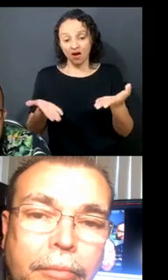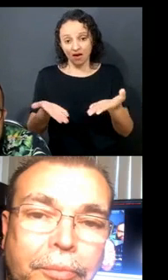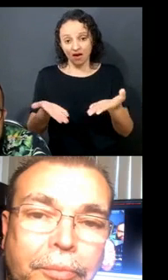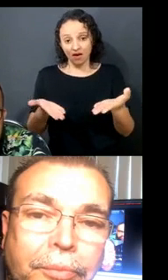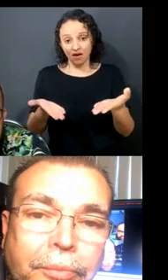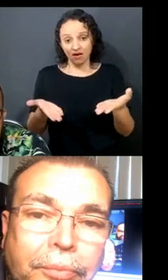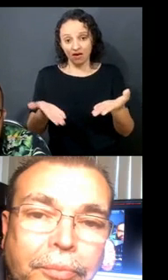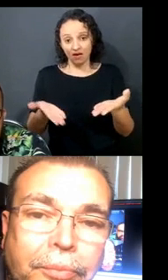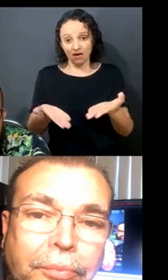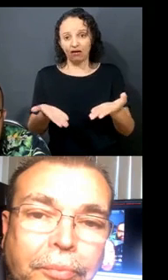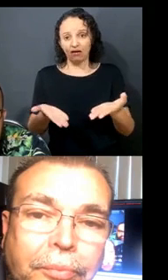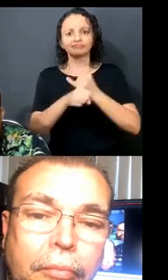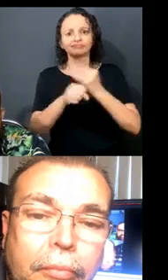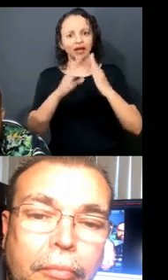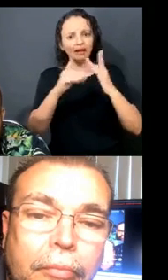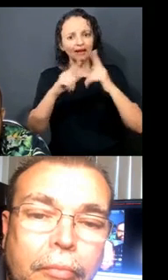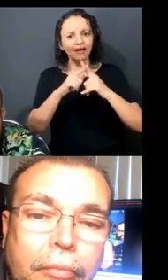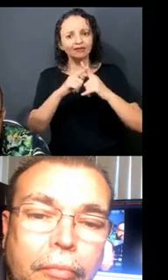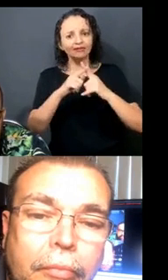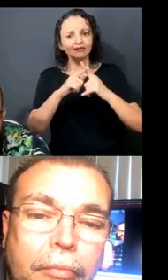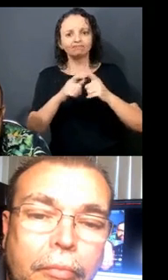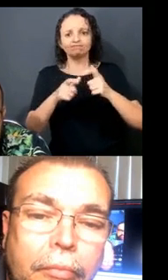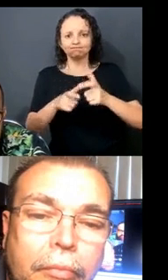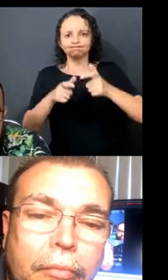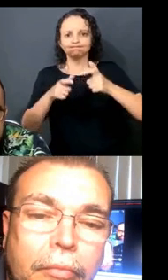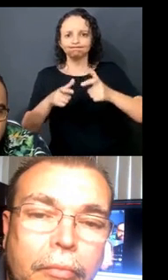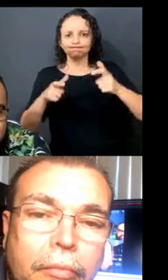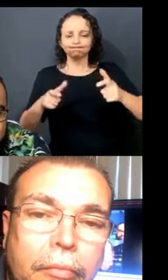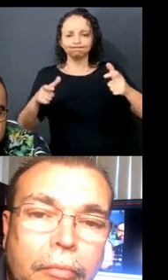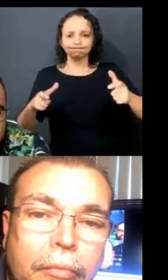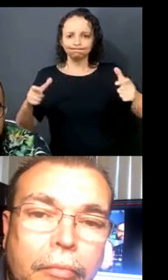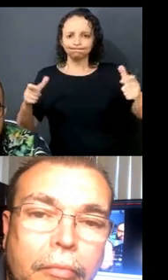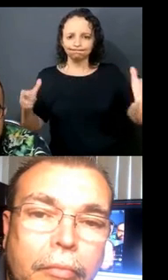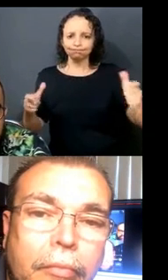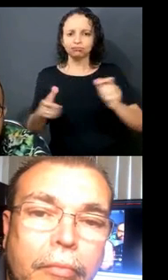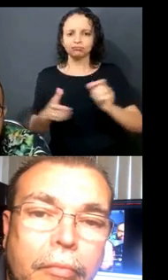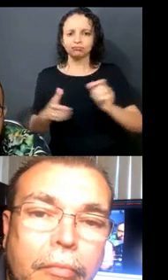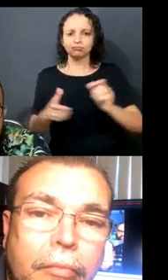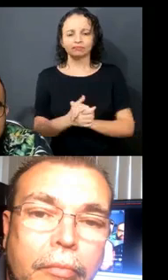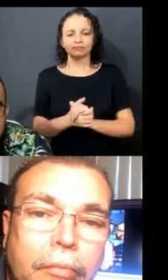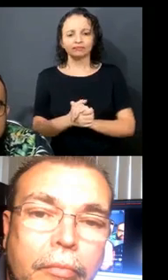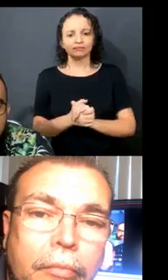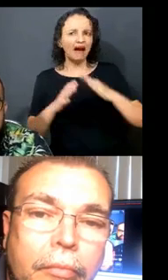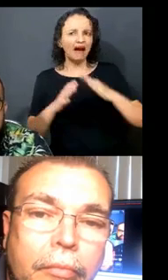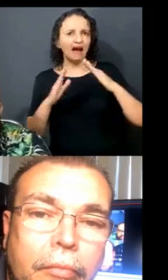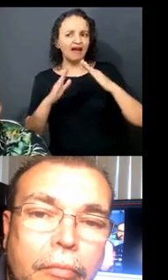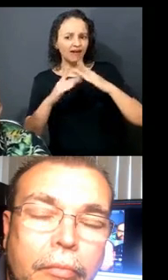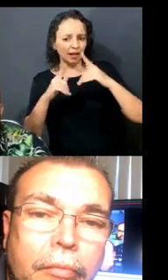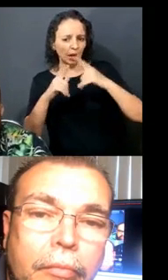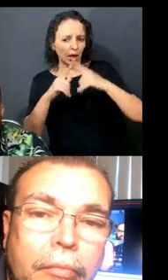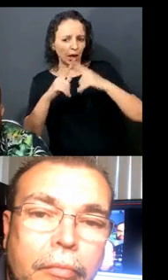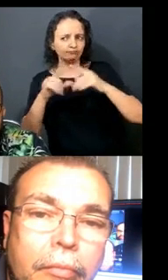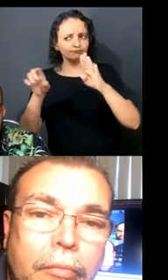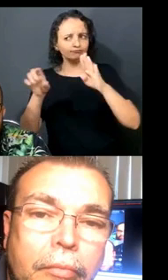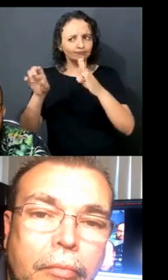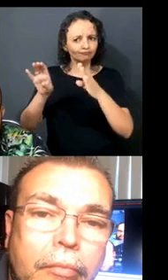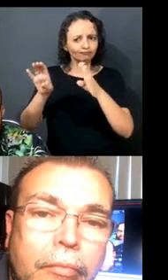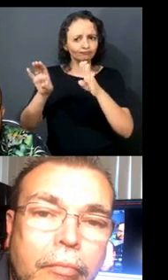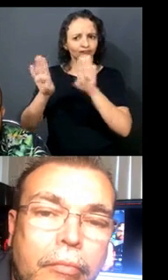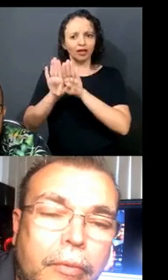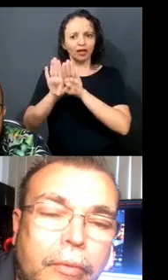nesse momento, o Ministério Digital, onde os templos, não a igreja, né? Os templos estão